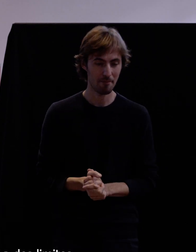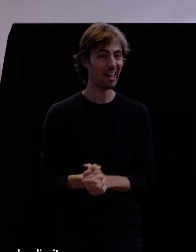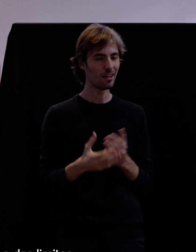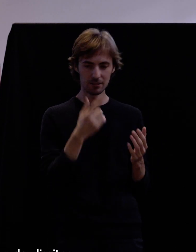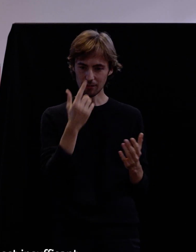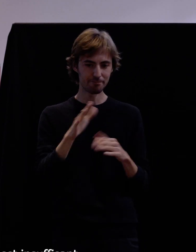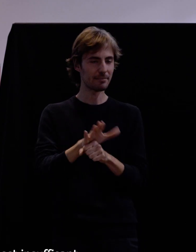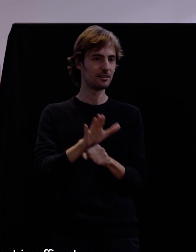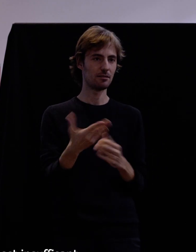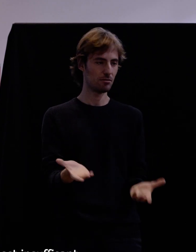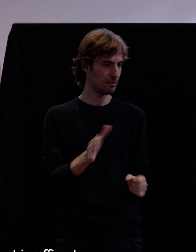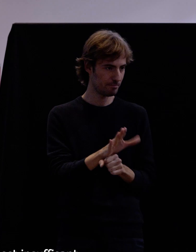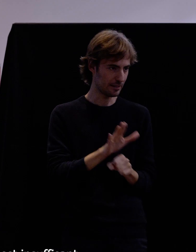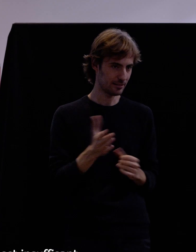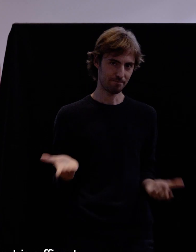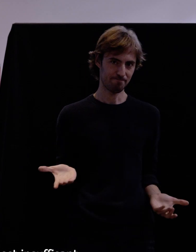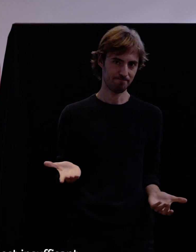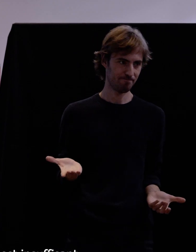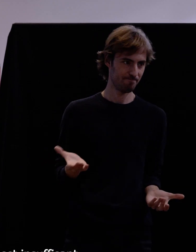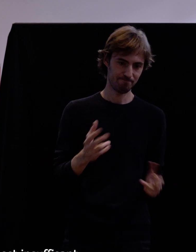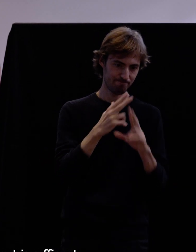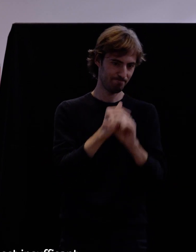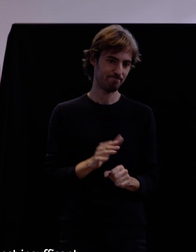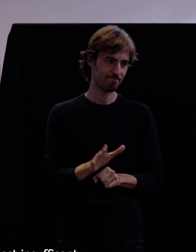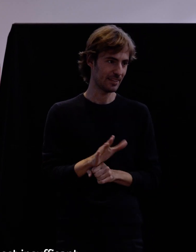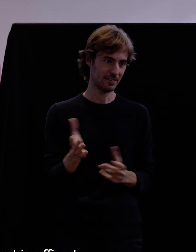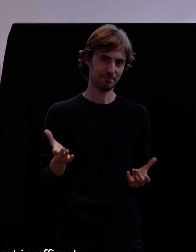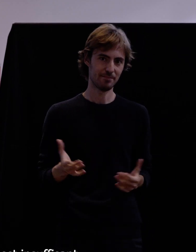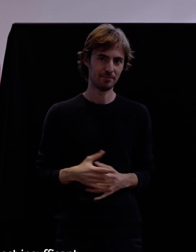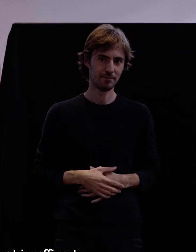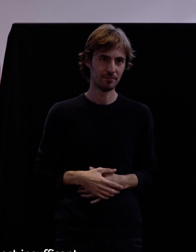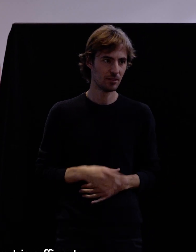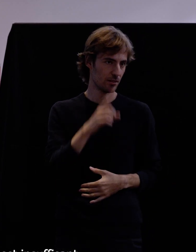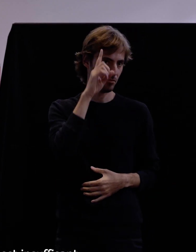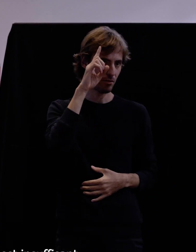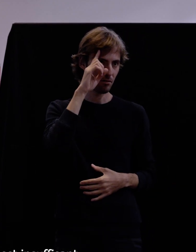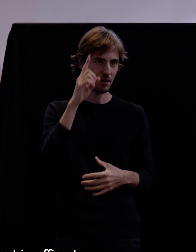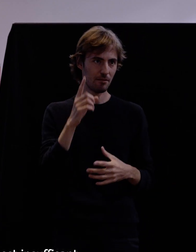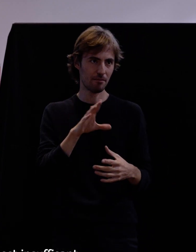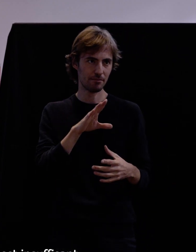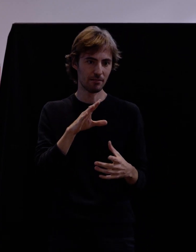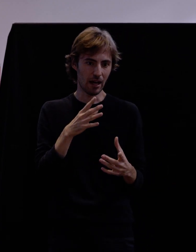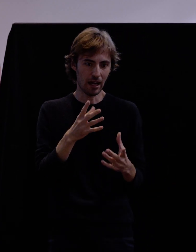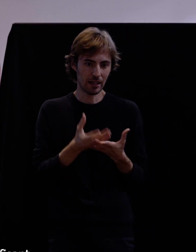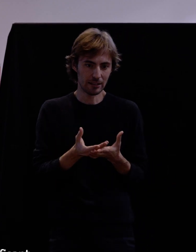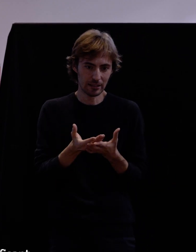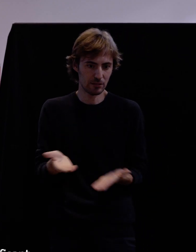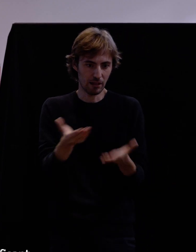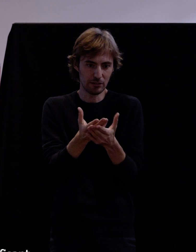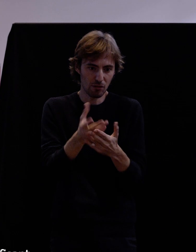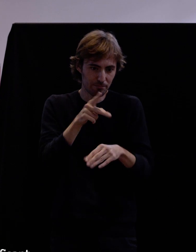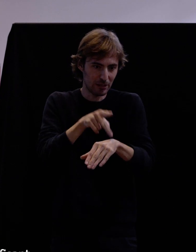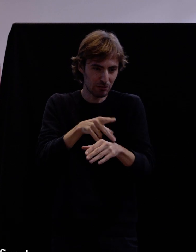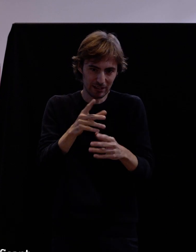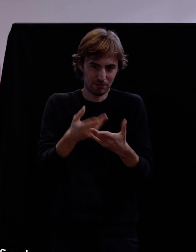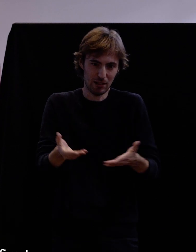limites. Il a des limites d'abord parce qu'il est insuffisant en termes de complexité de la pathologie, il est insuffisant